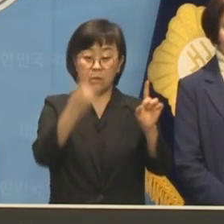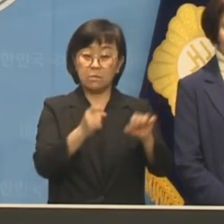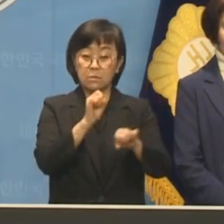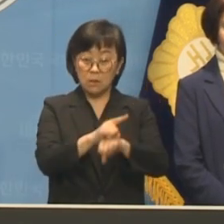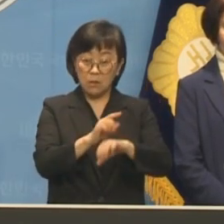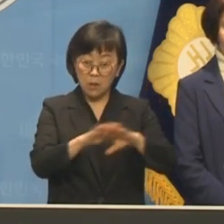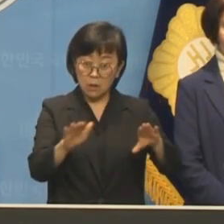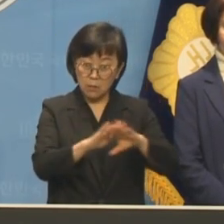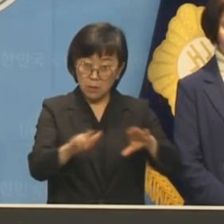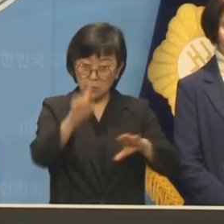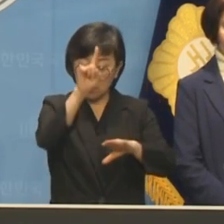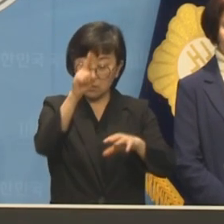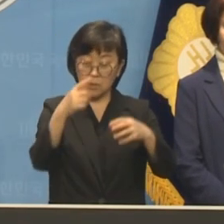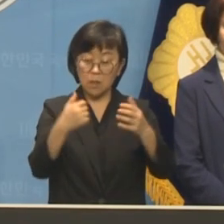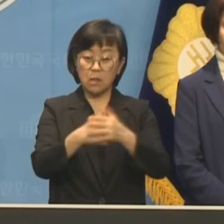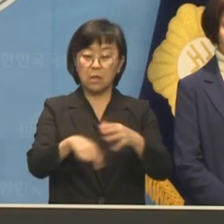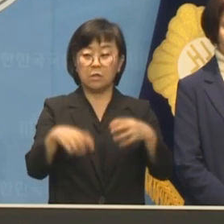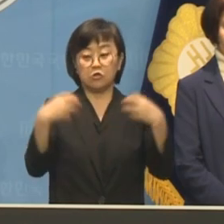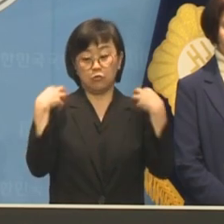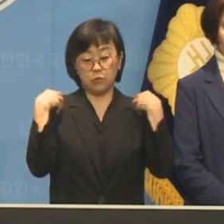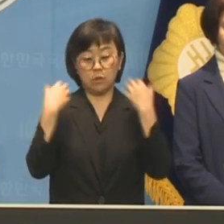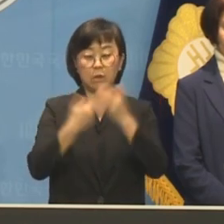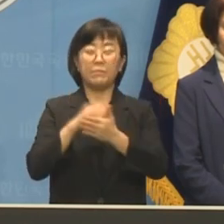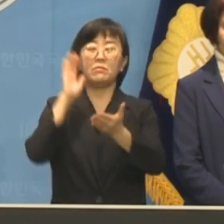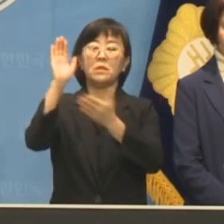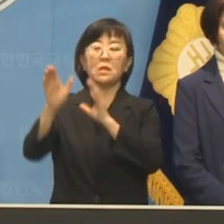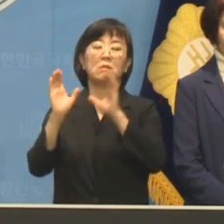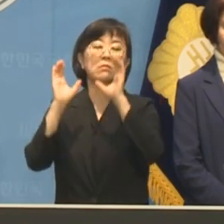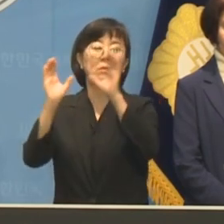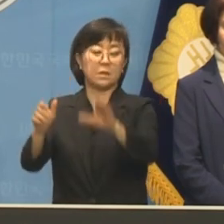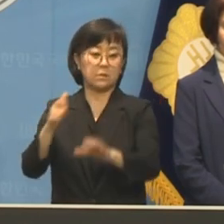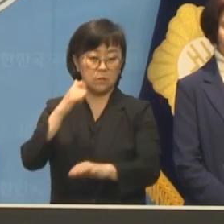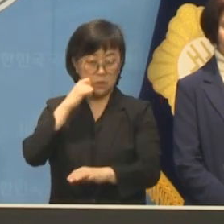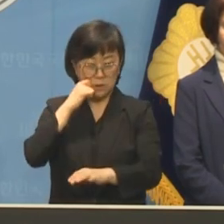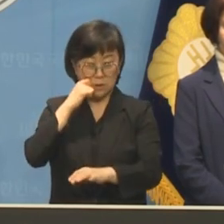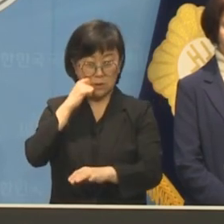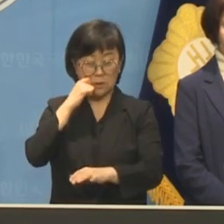일관하는 소방청에 우리의 미래를 맡길 수 없습니다.